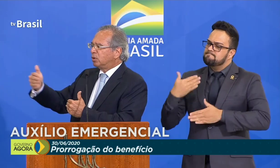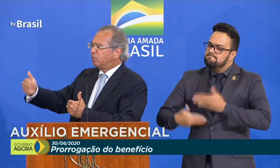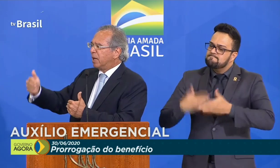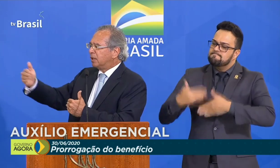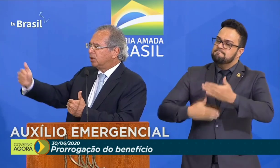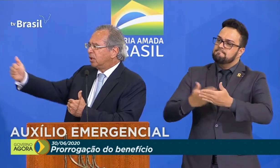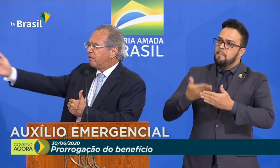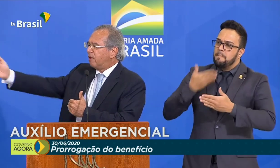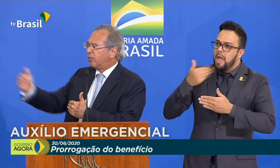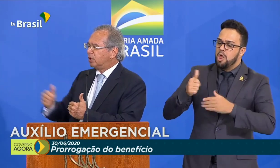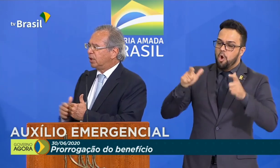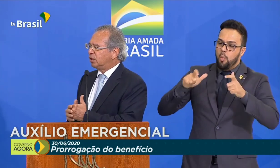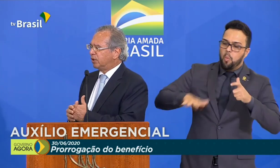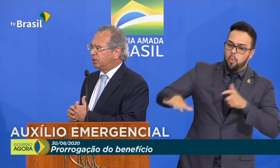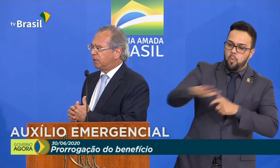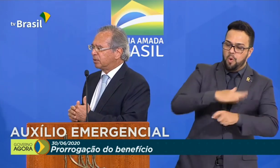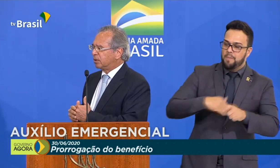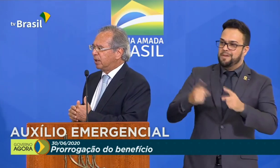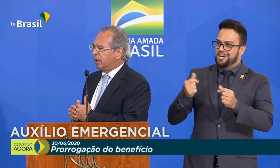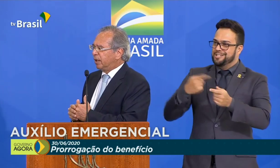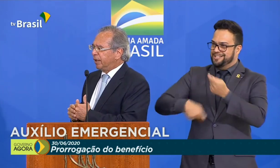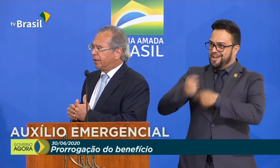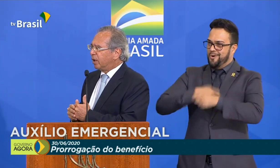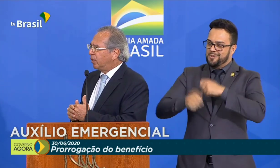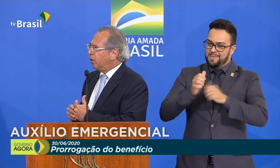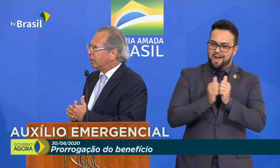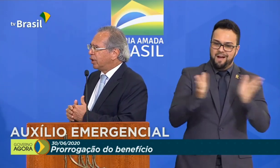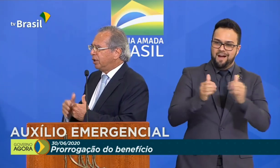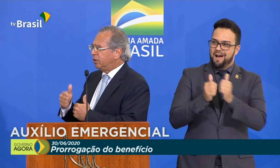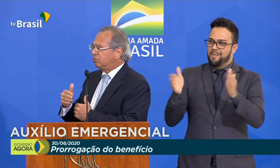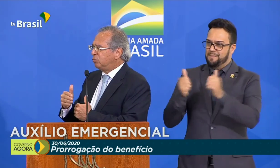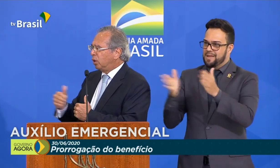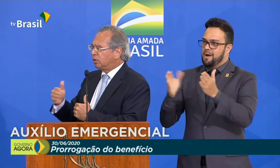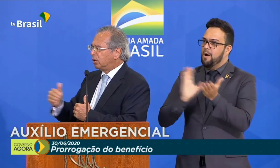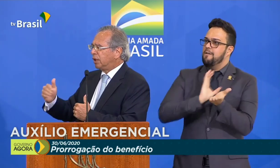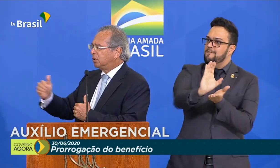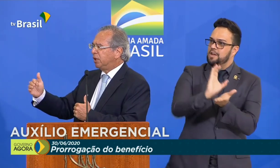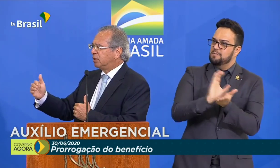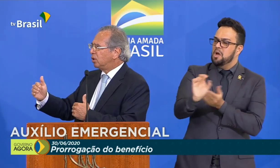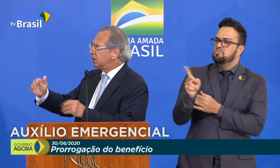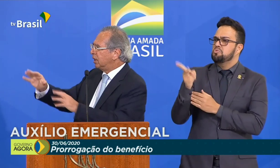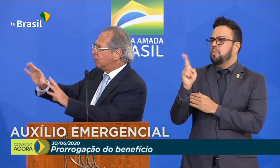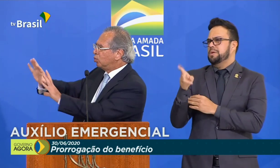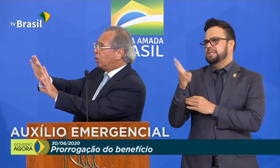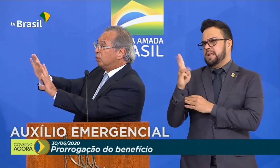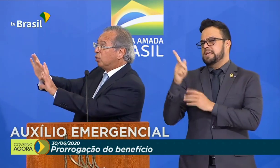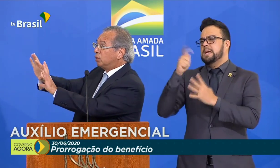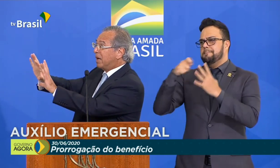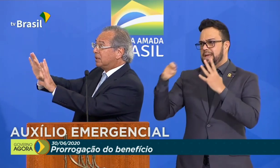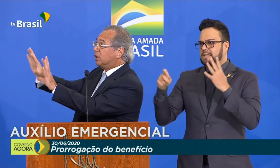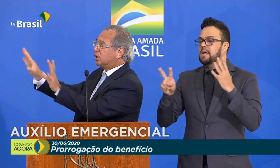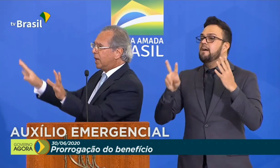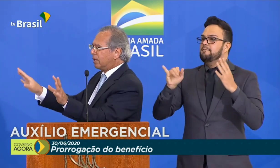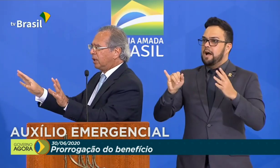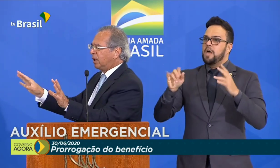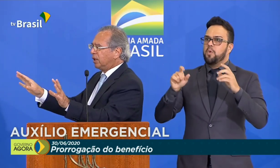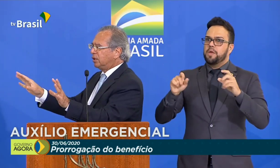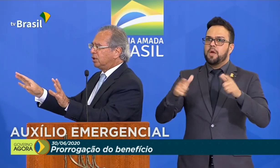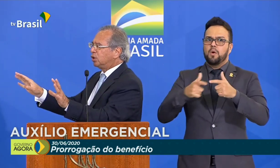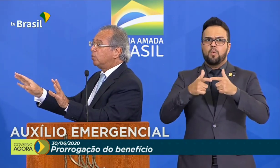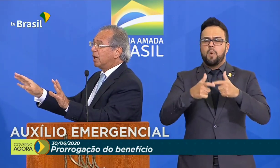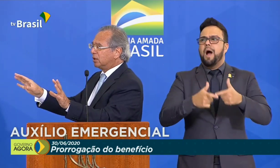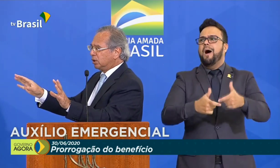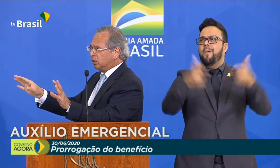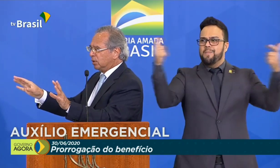de negócio para destravar a fronteira de investimentos. Então, eu acho que em 2 ou 3 meses nós teremos um horizonte bastante claro